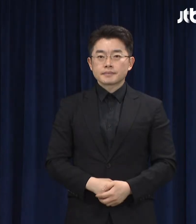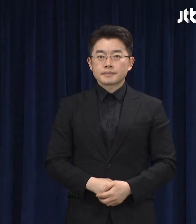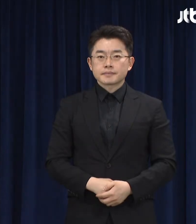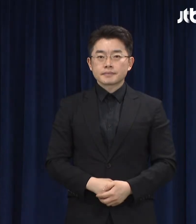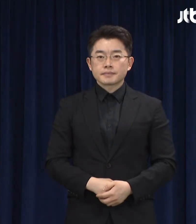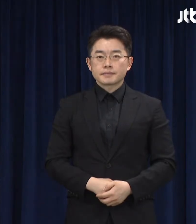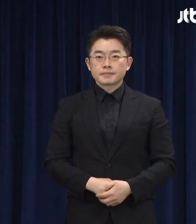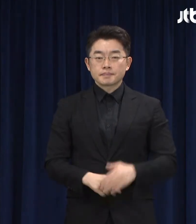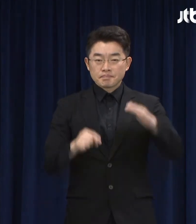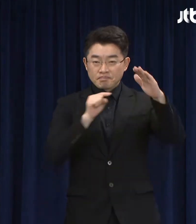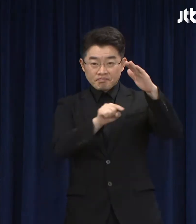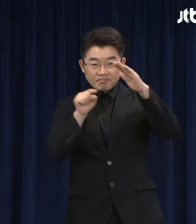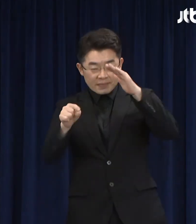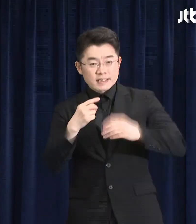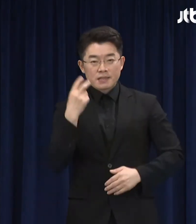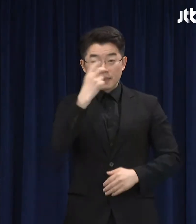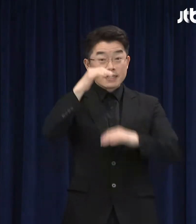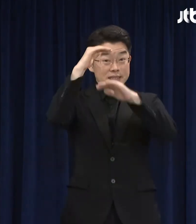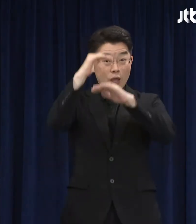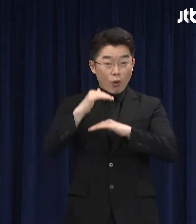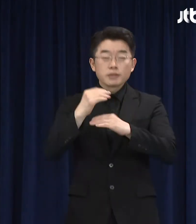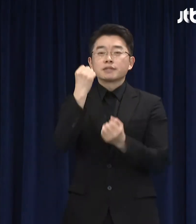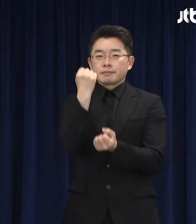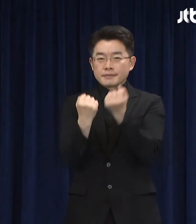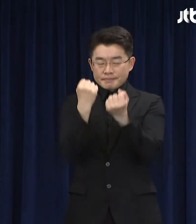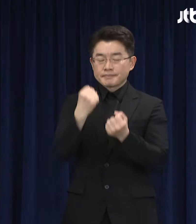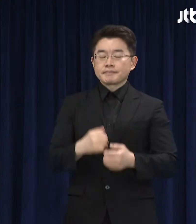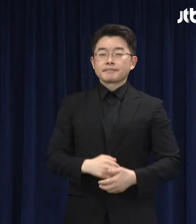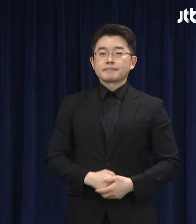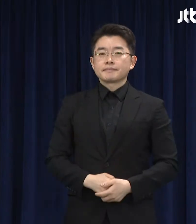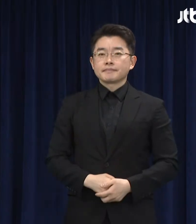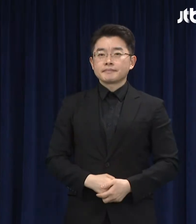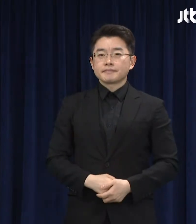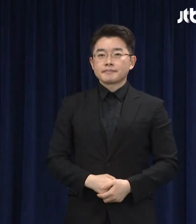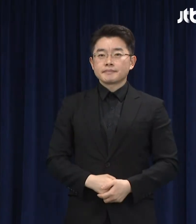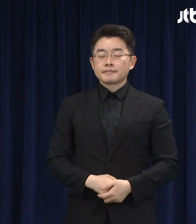주요 시찰 활동을 말씀드리겠습니다.